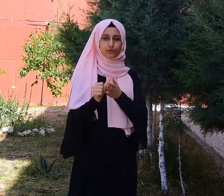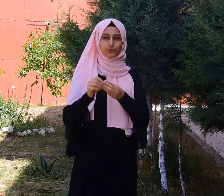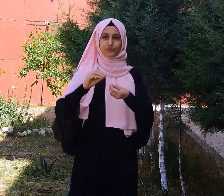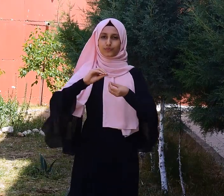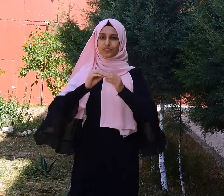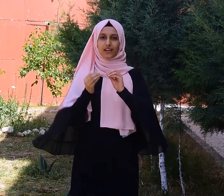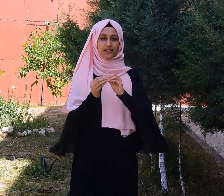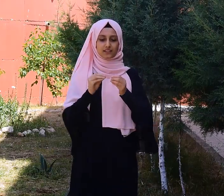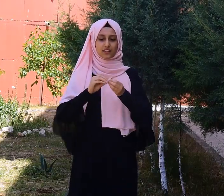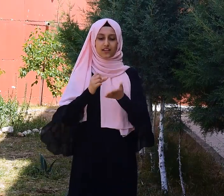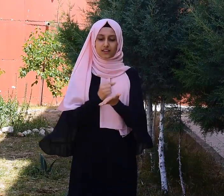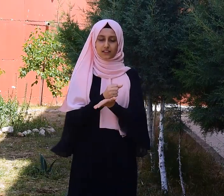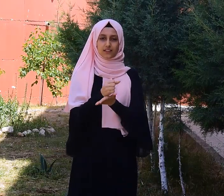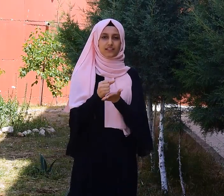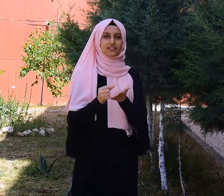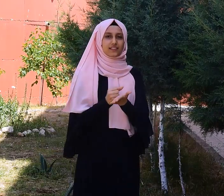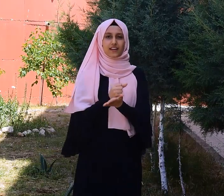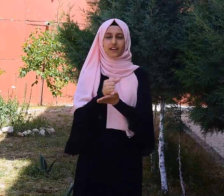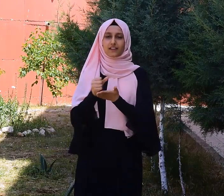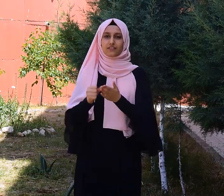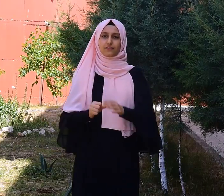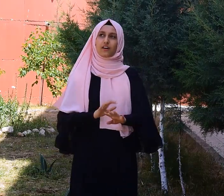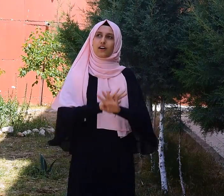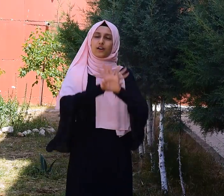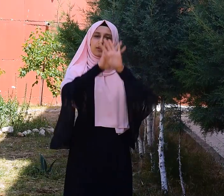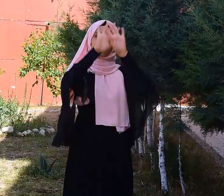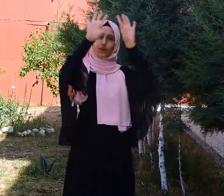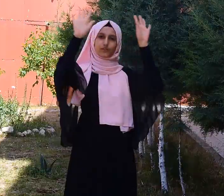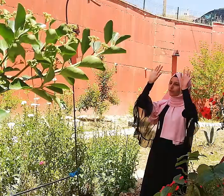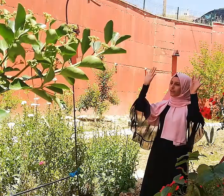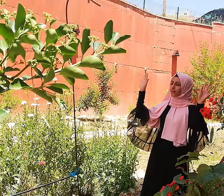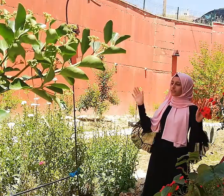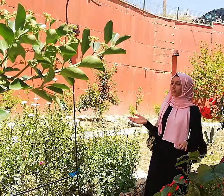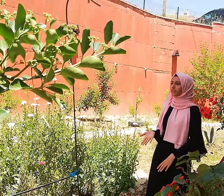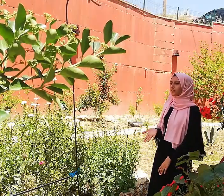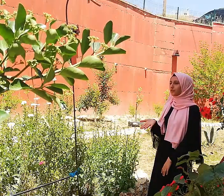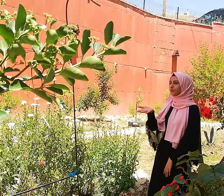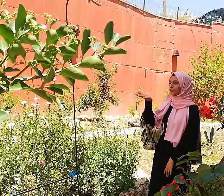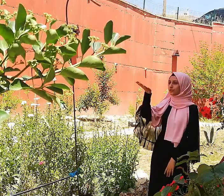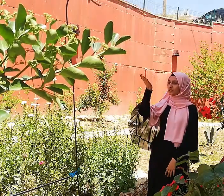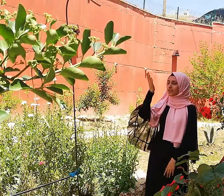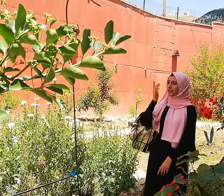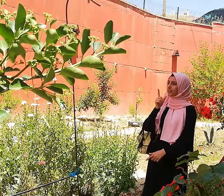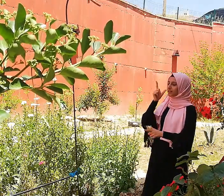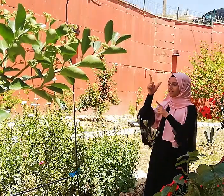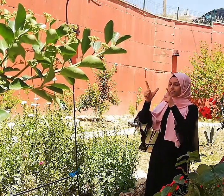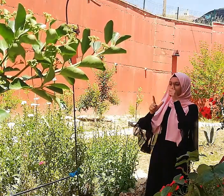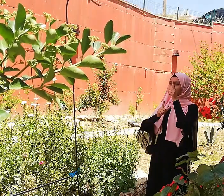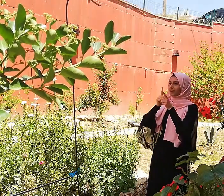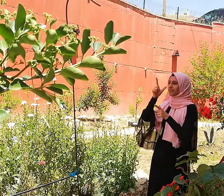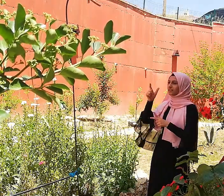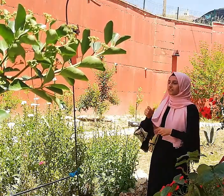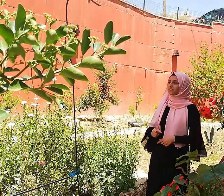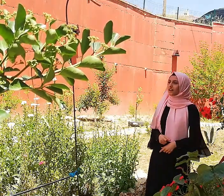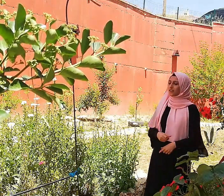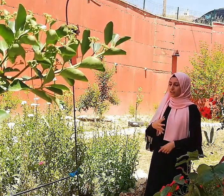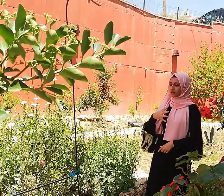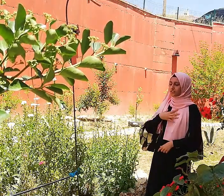tüm dertlere deva. Göklerden yükselen seda.